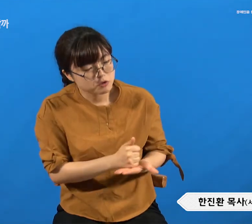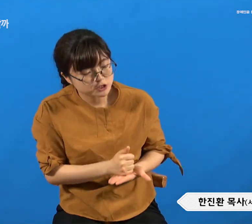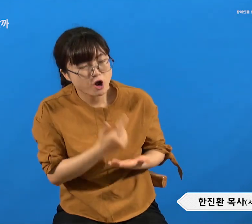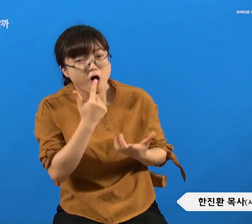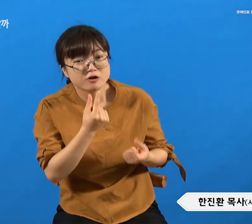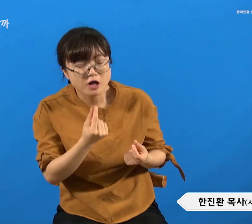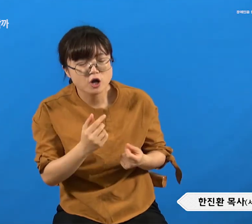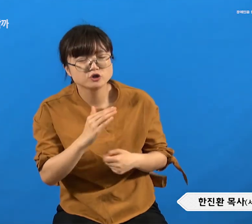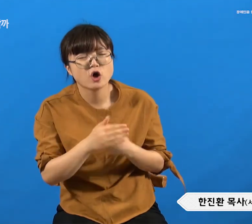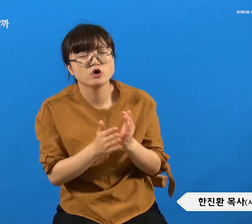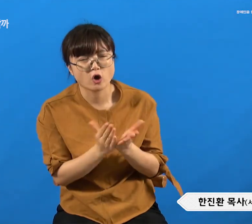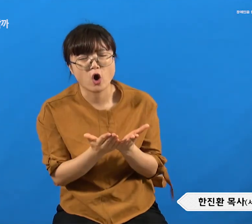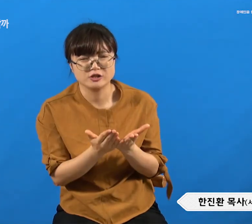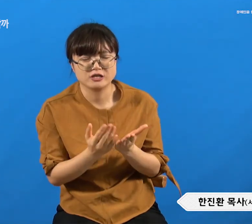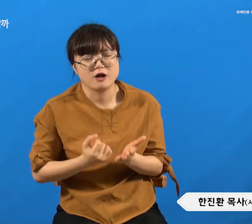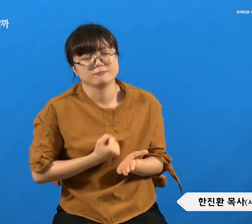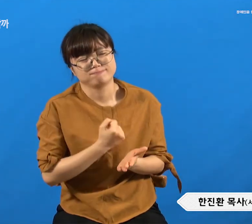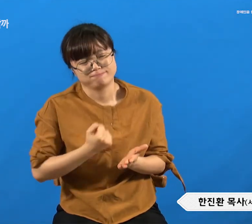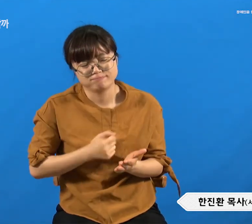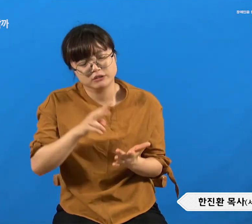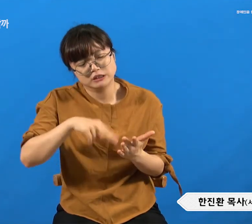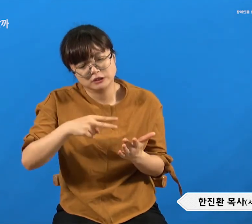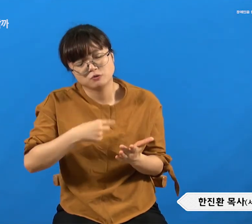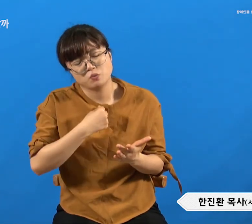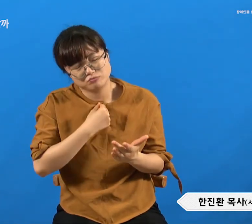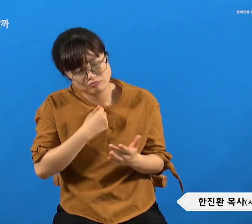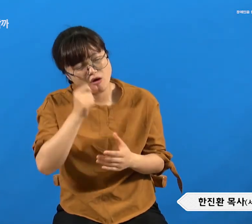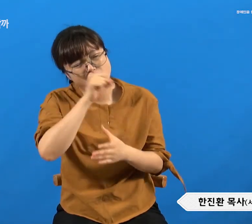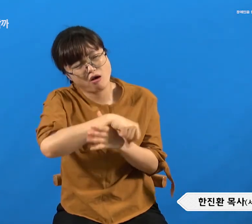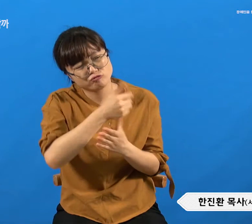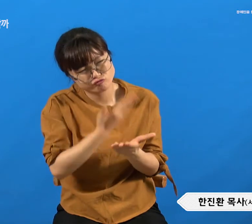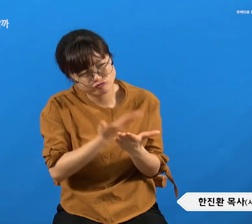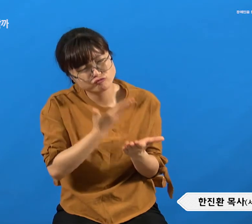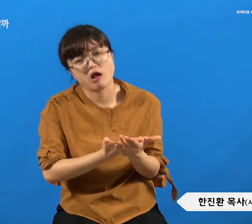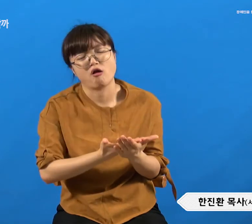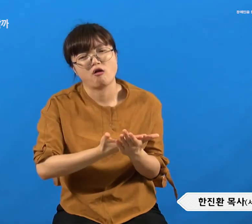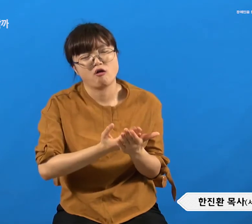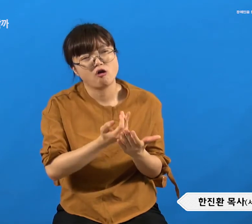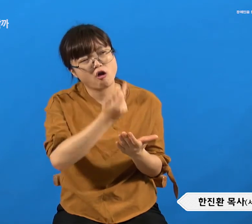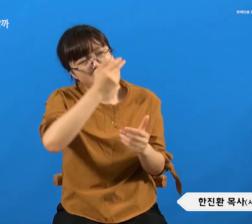그 성경책을 가지고 다니면서 읽고 싶습니다. 허락해 주십시오.